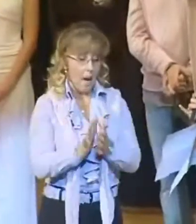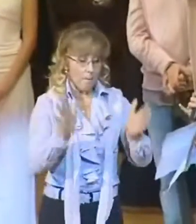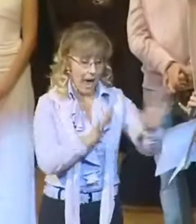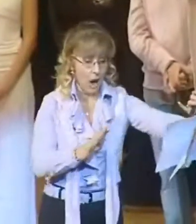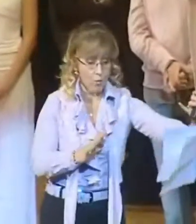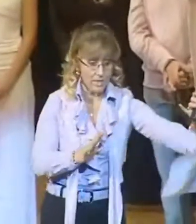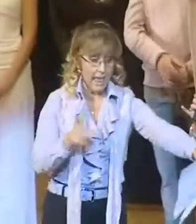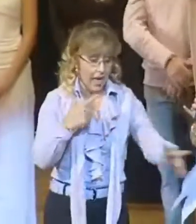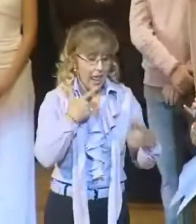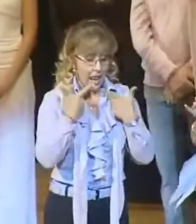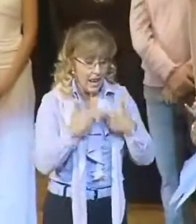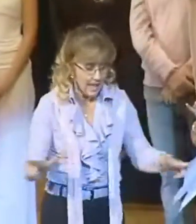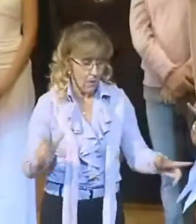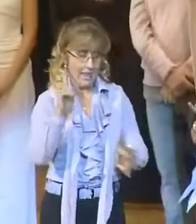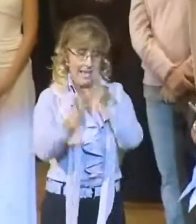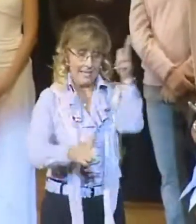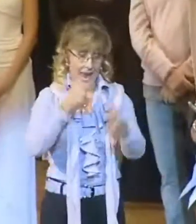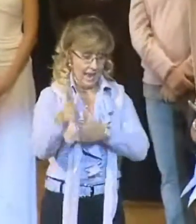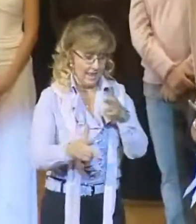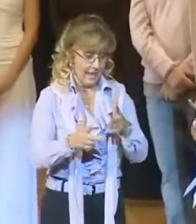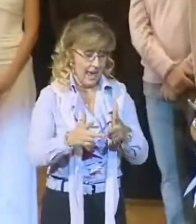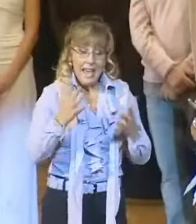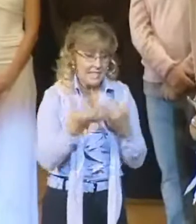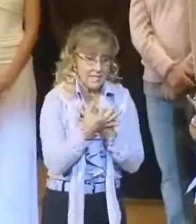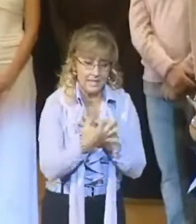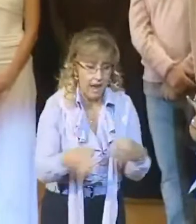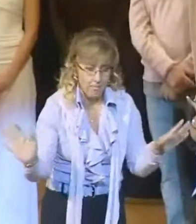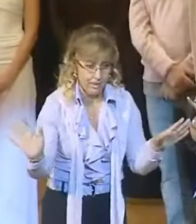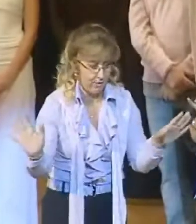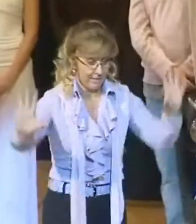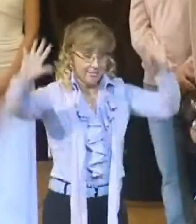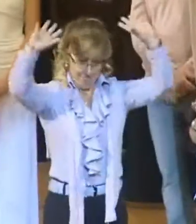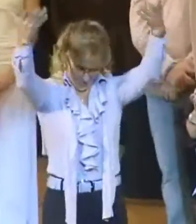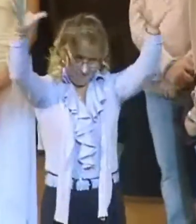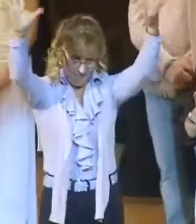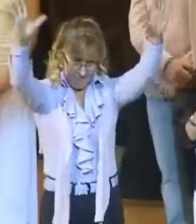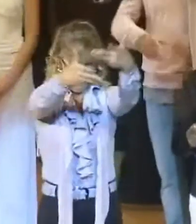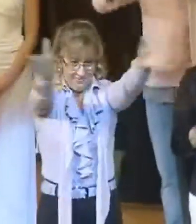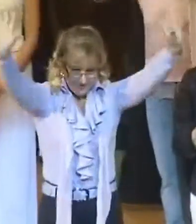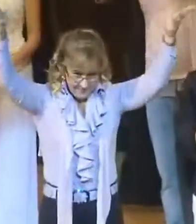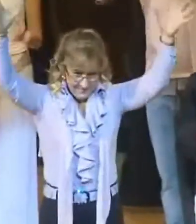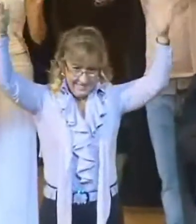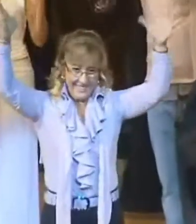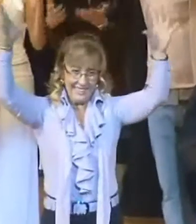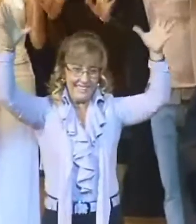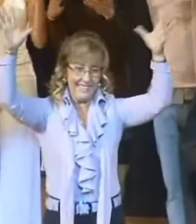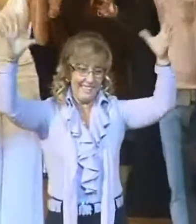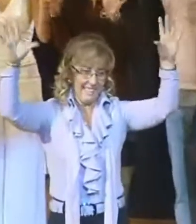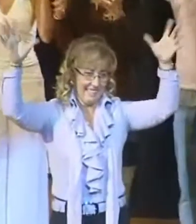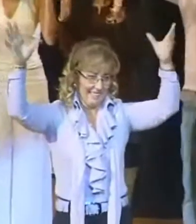Aspettate. L'applauso nella lingua dei segni è semplice. Si fa così.